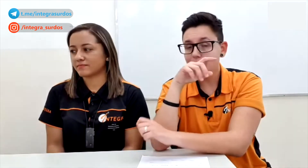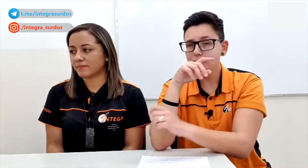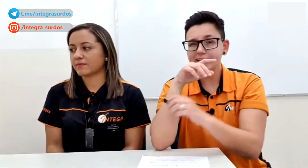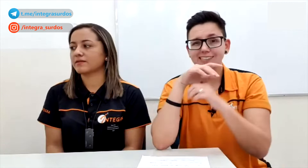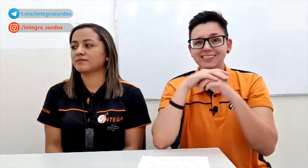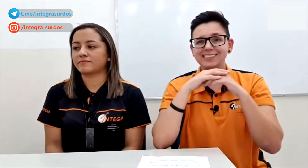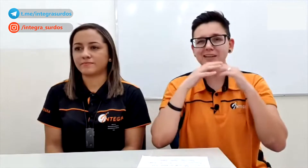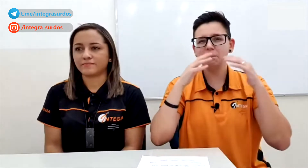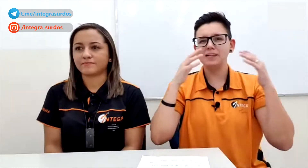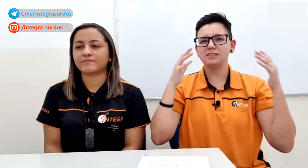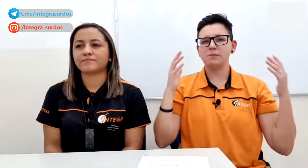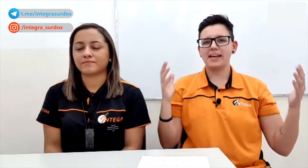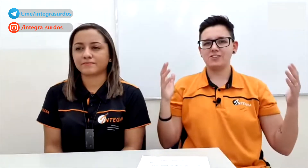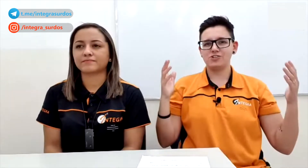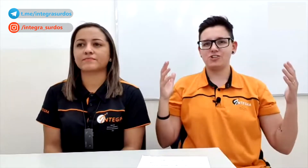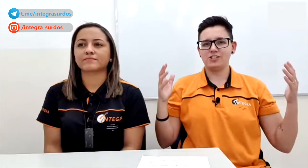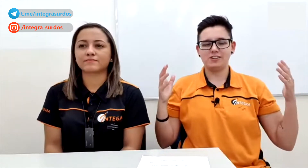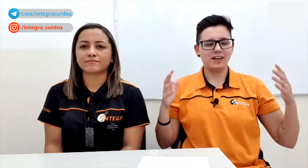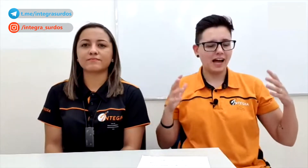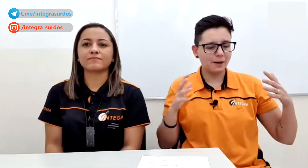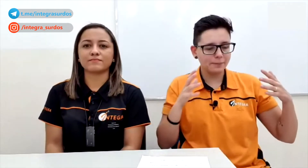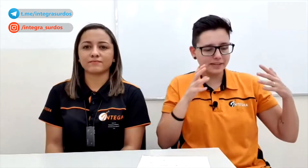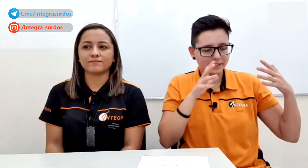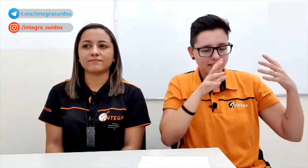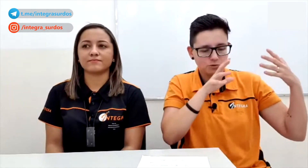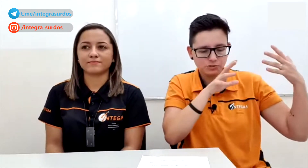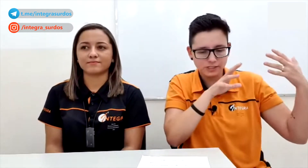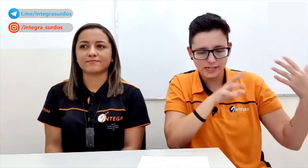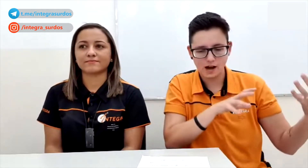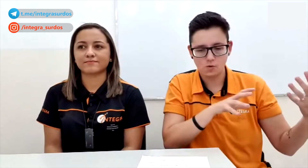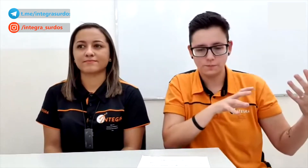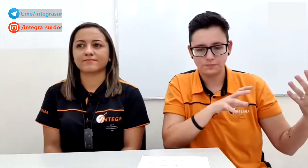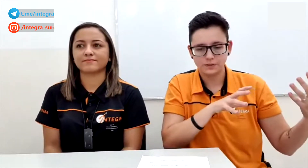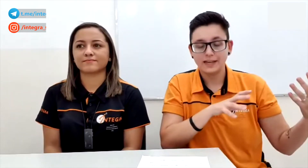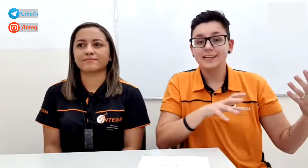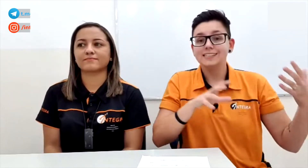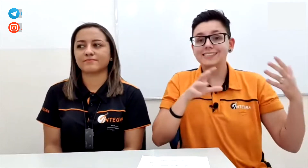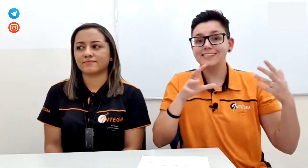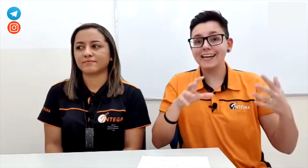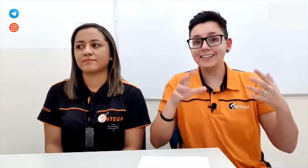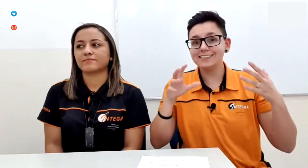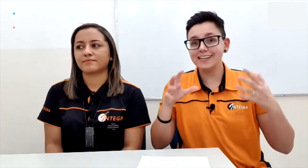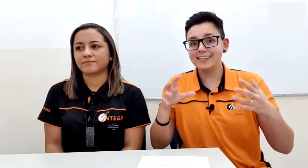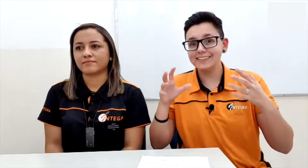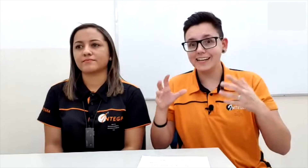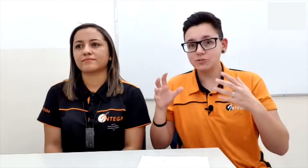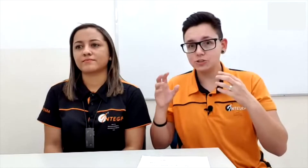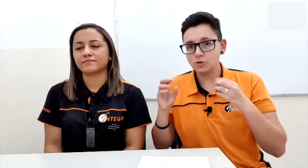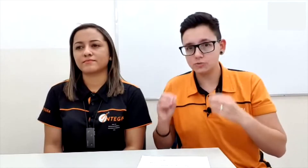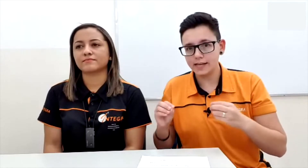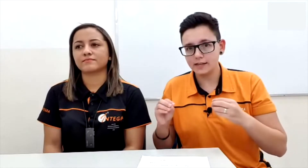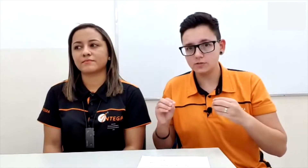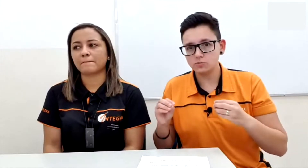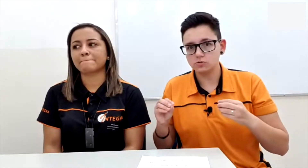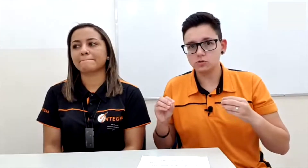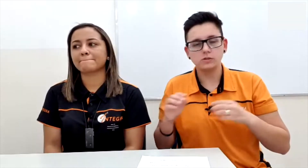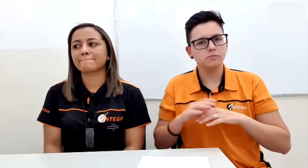porque simplesmente aprender um sinal sem inserir dentro de contextos